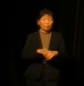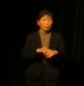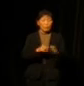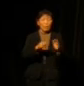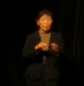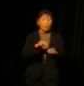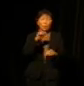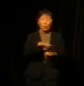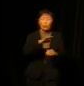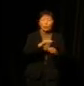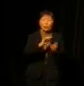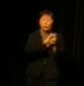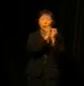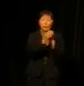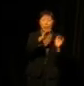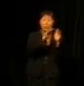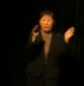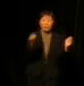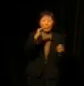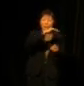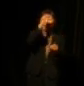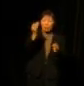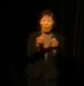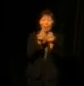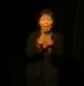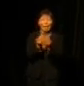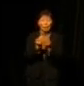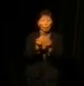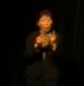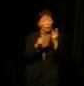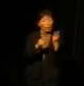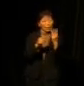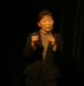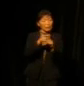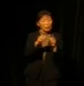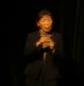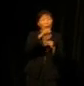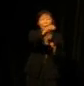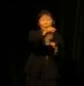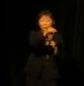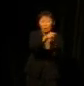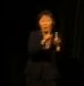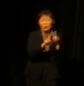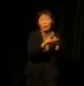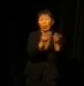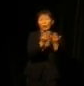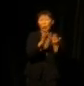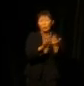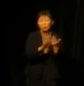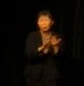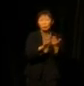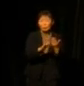学校からね、3キロ西のところに高いところがあるんですけども、そこに、小学校の場合は、高学